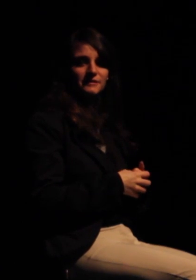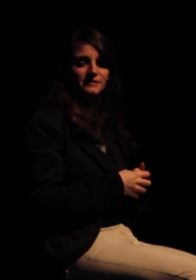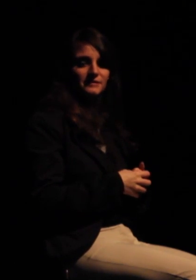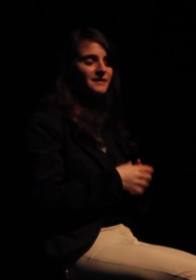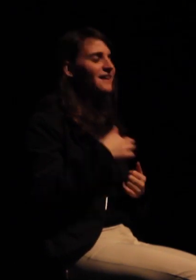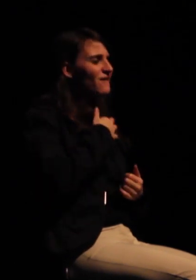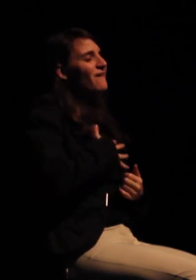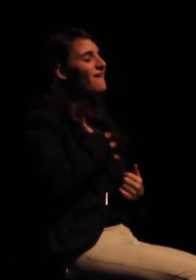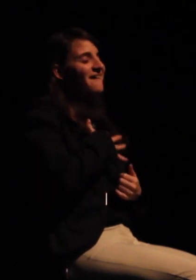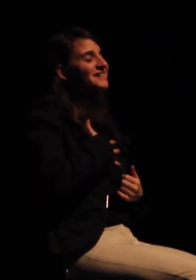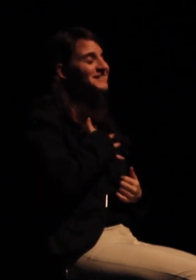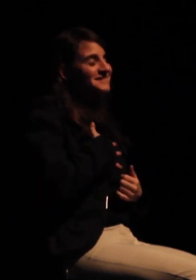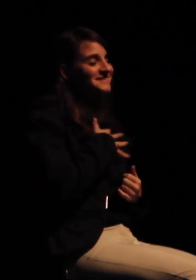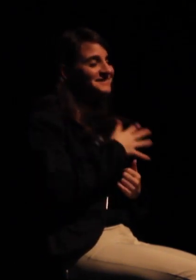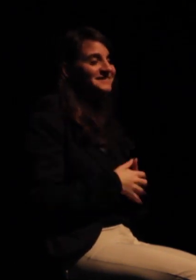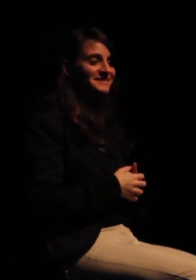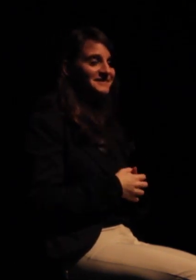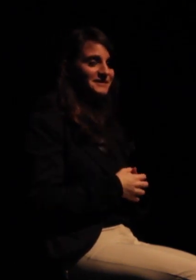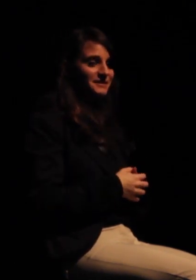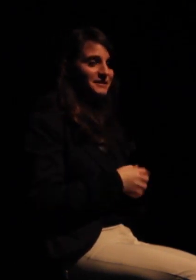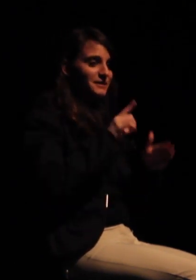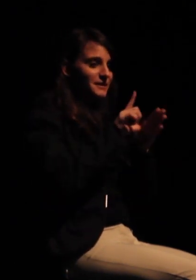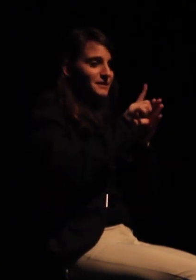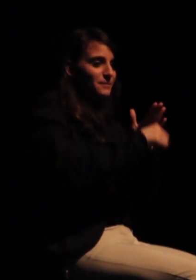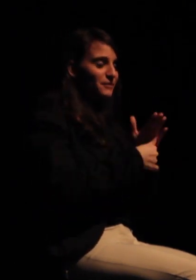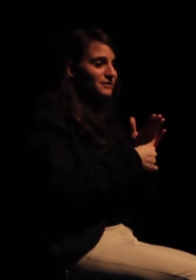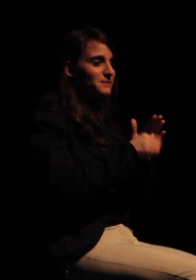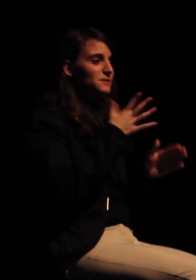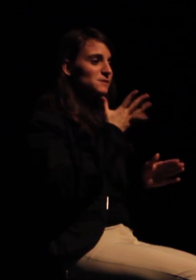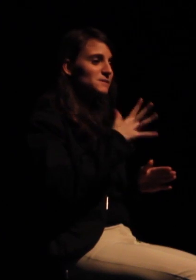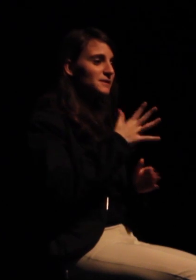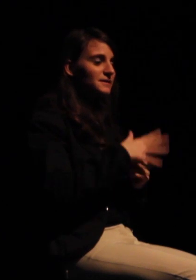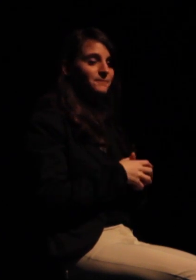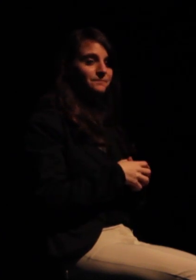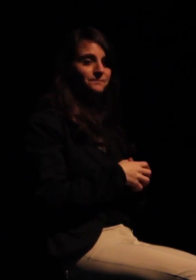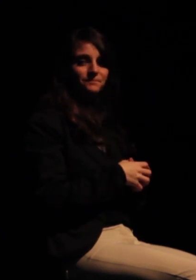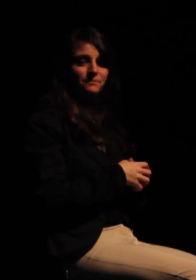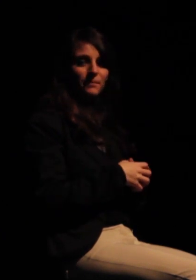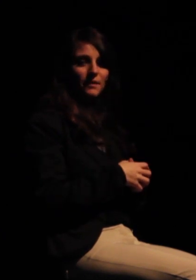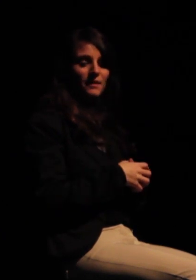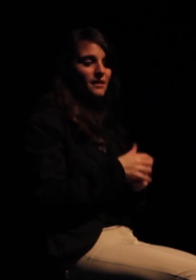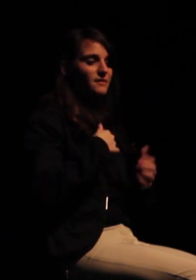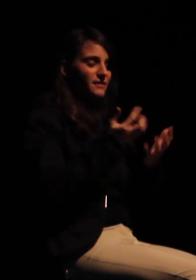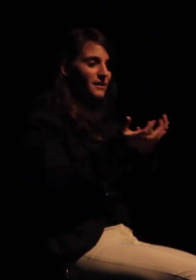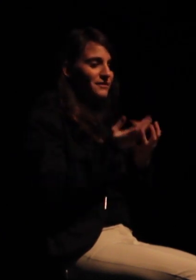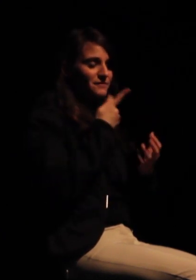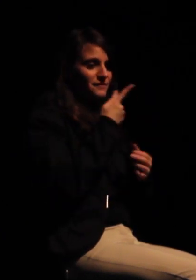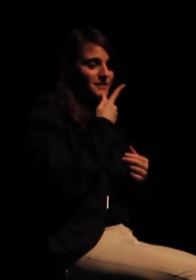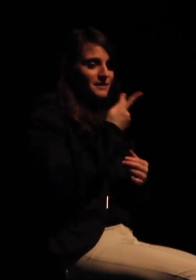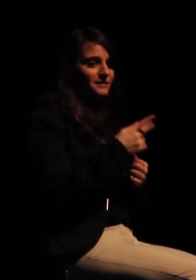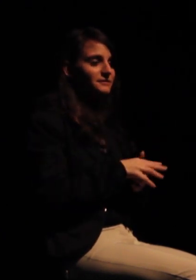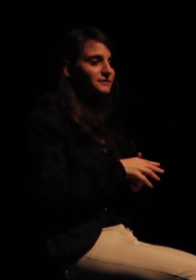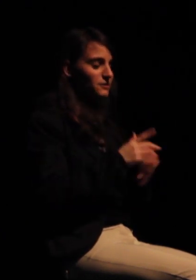E eu gosto. Depois, mais tarde, quase no fim da conversa, ela falou assim, mas a gente queria dizer